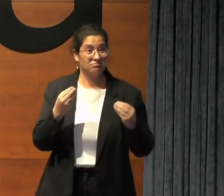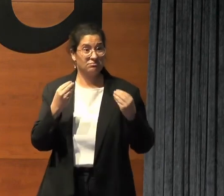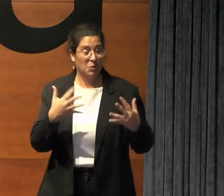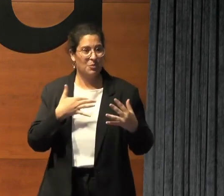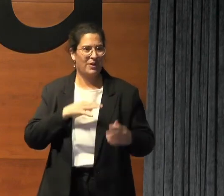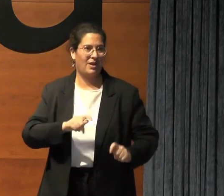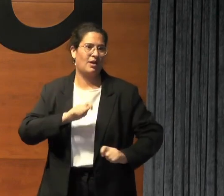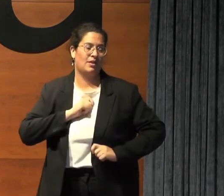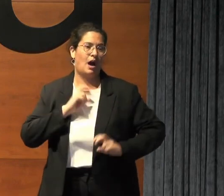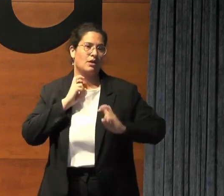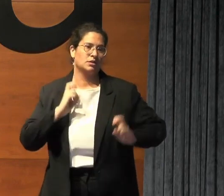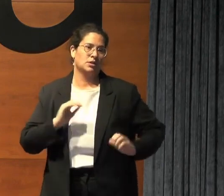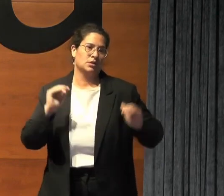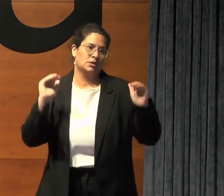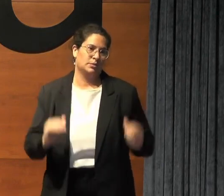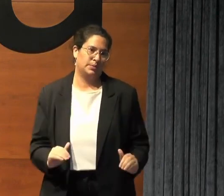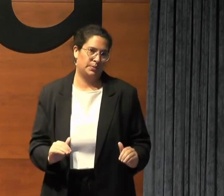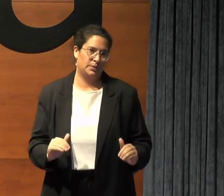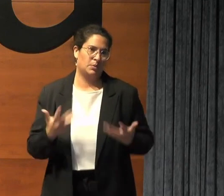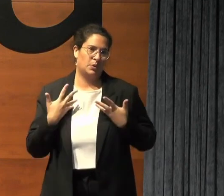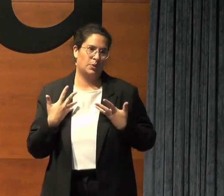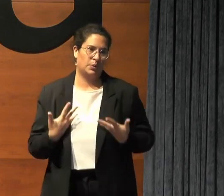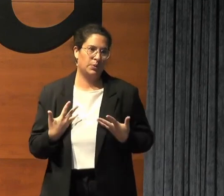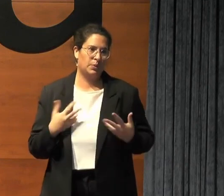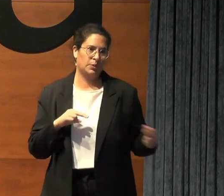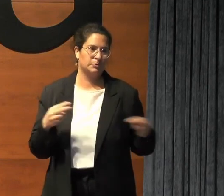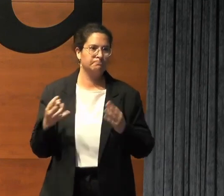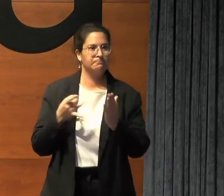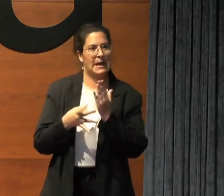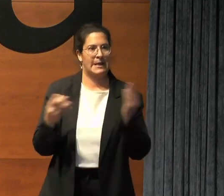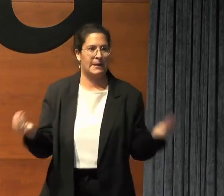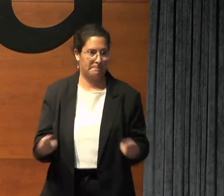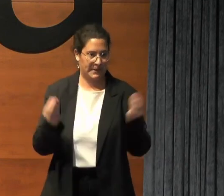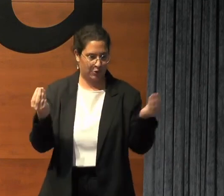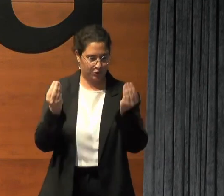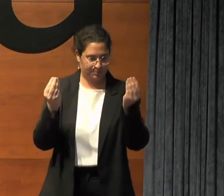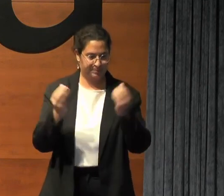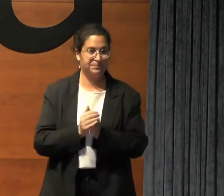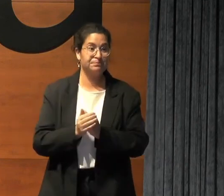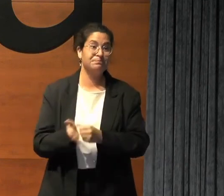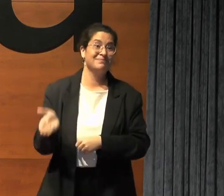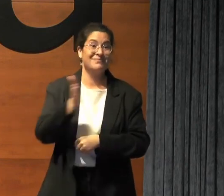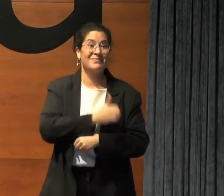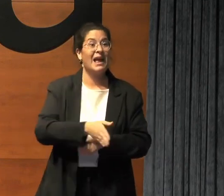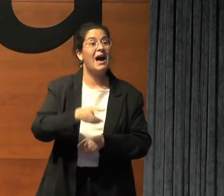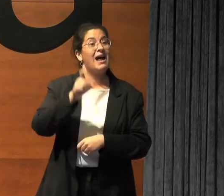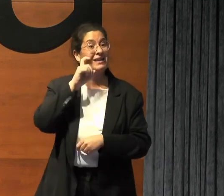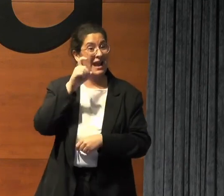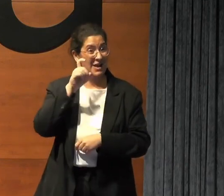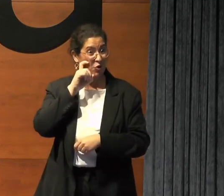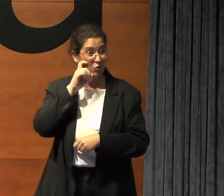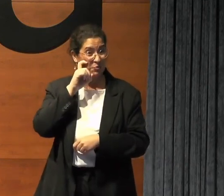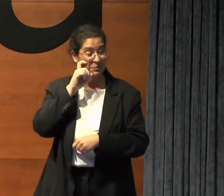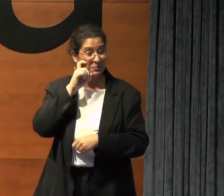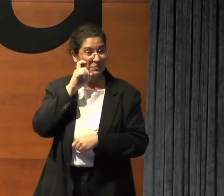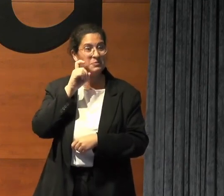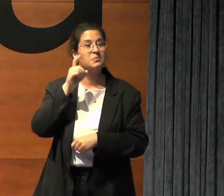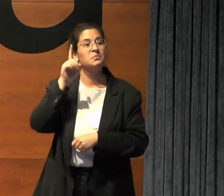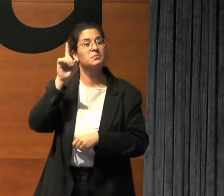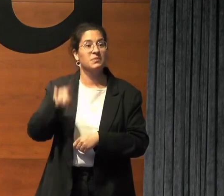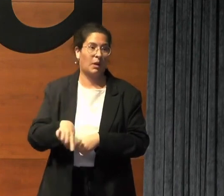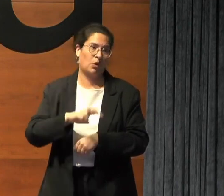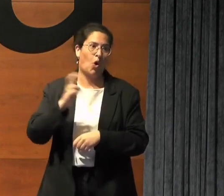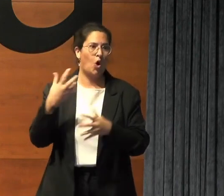previa, se puede dar una mejor respuesta. Y esto generará, a su vez, un menor estrés y la calidad de la interpretación irá